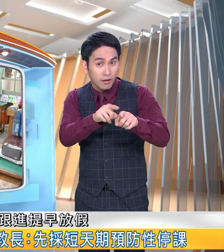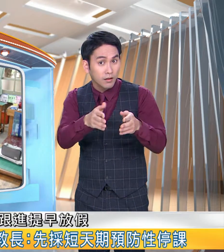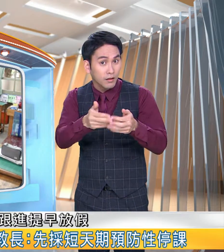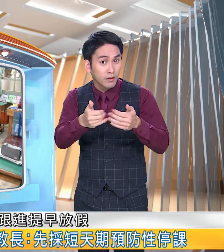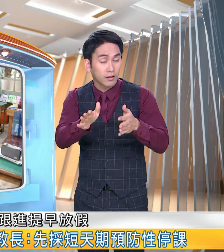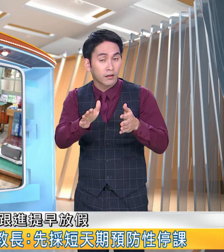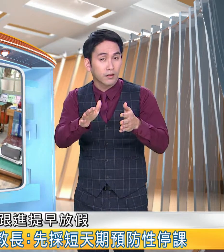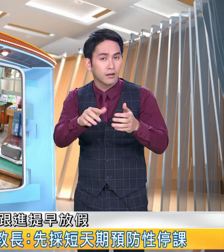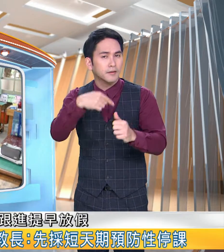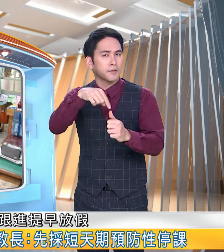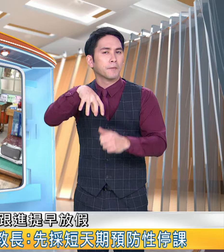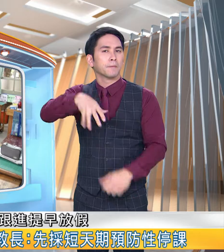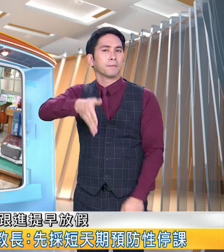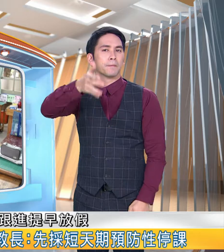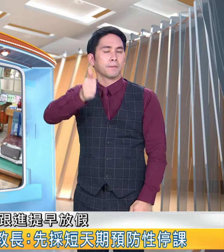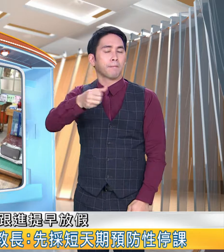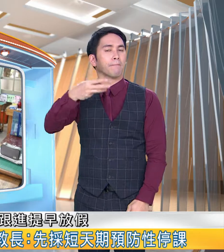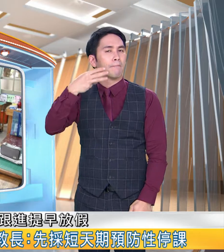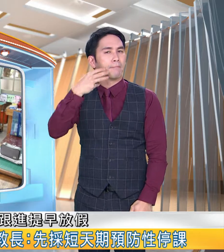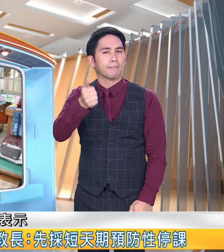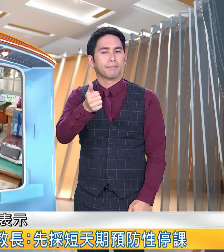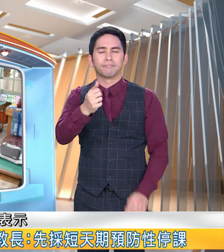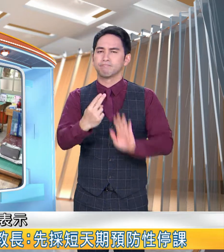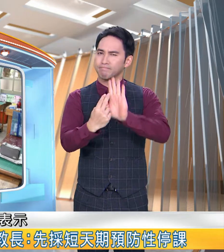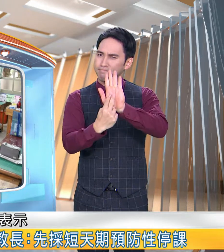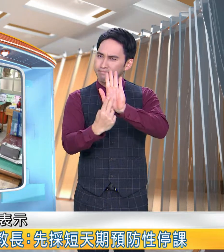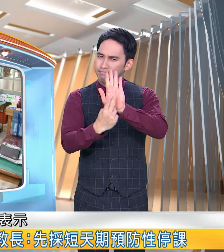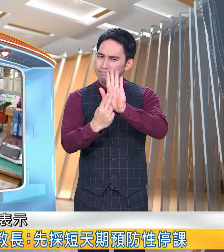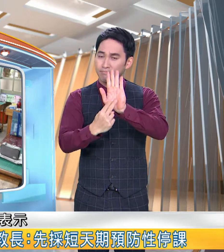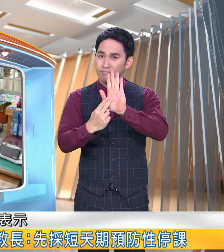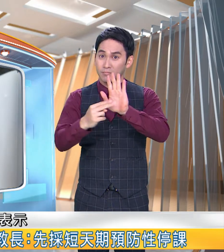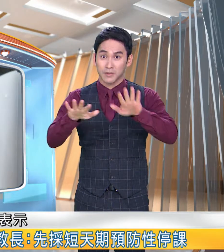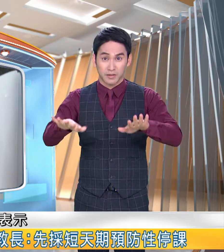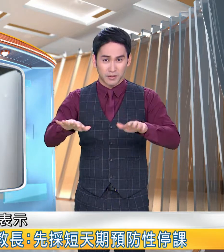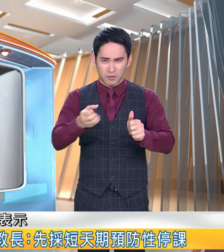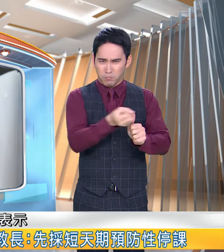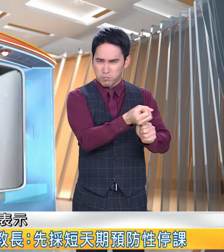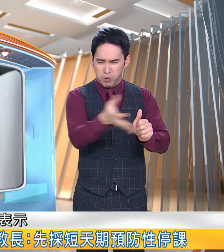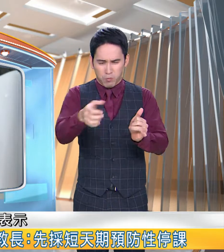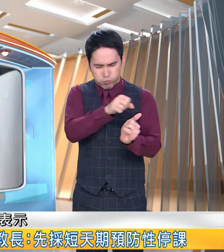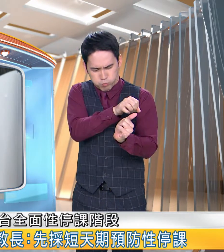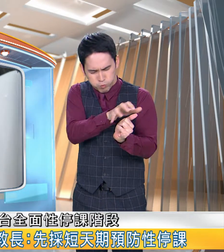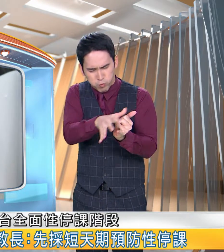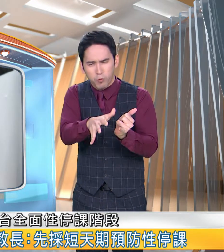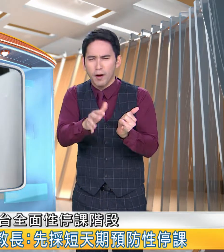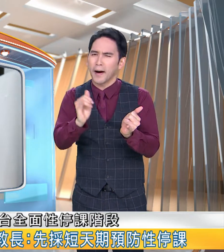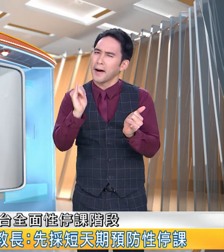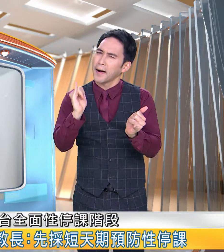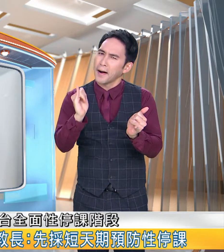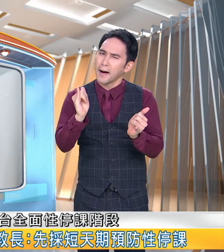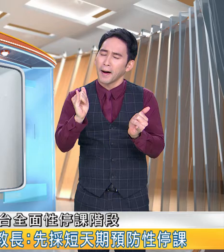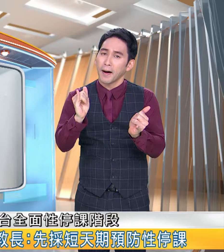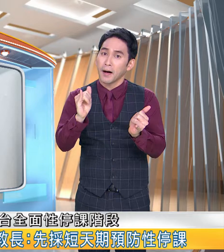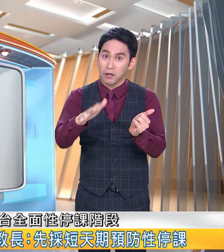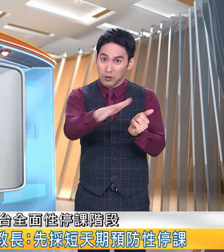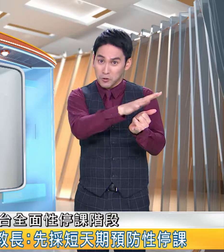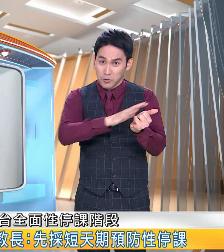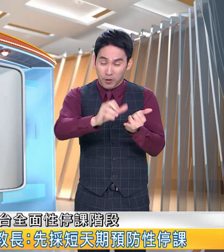要考虑跟进提早放假呢？教育部长潘文忠表示，目前还没有到全台全面性停课